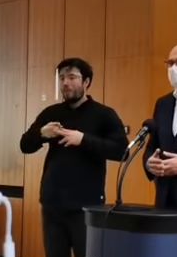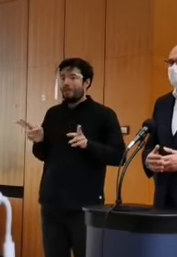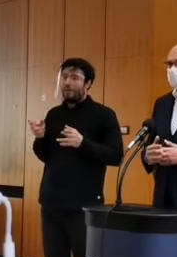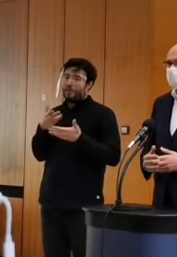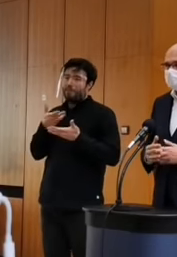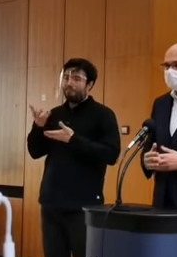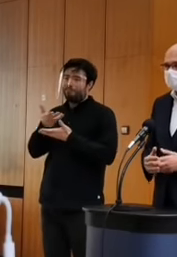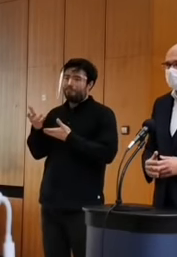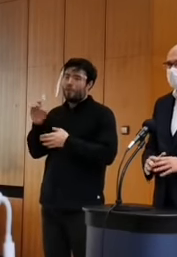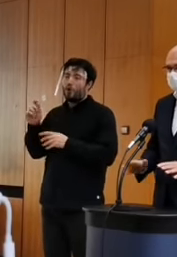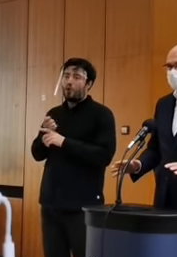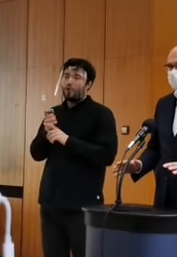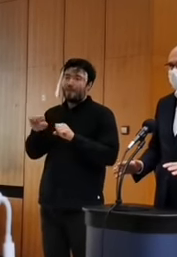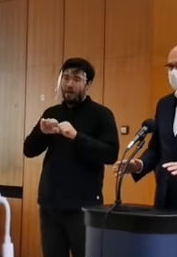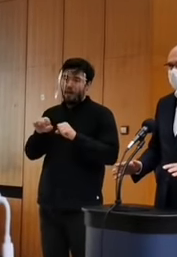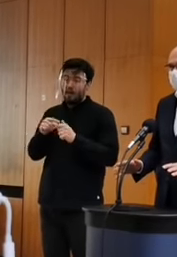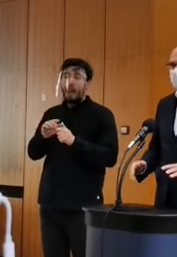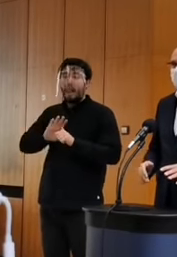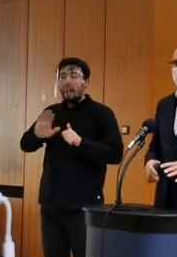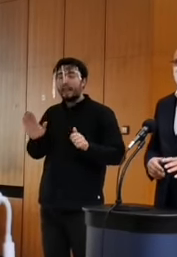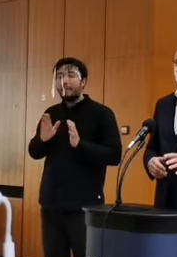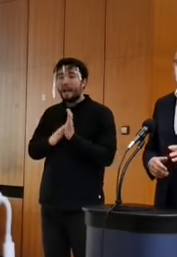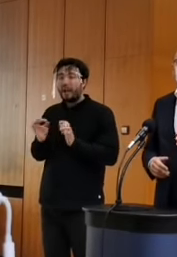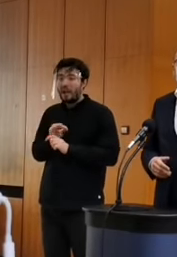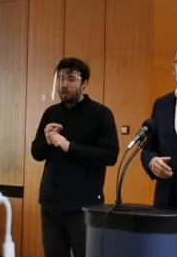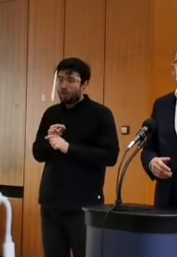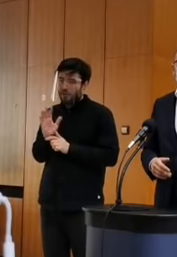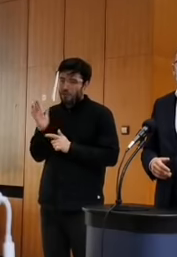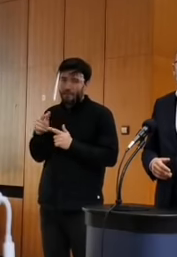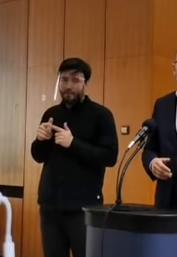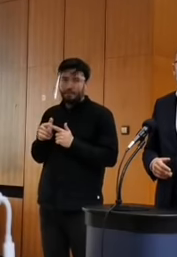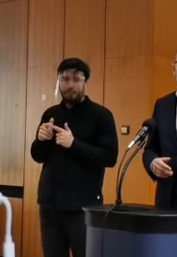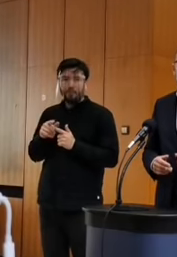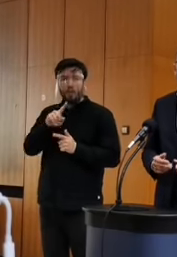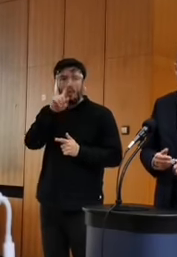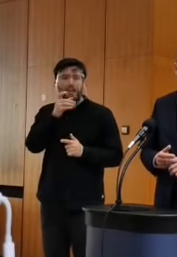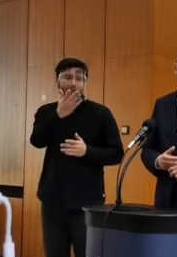len Marek Krajčí, aj to si povedzme na rovinu. Tu bola otázka, slečna, nech sa páči.